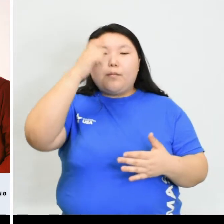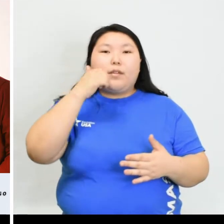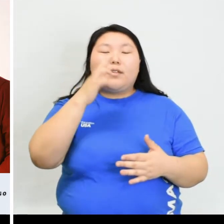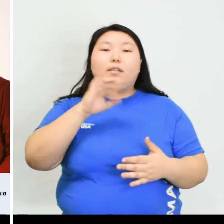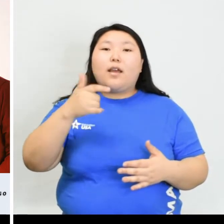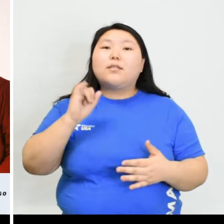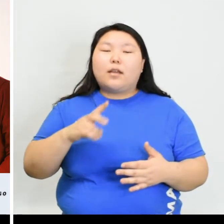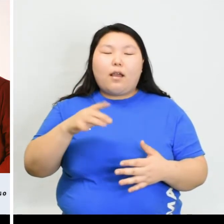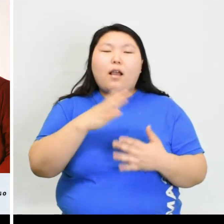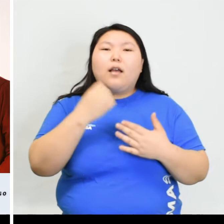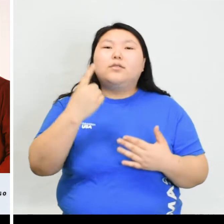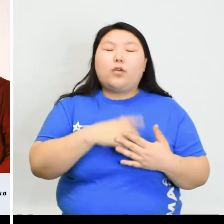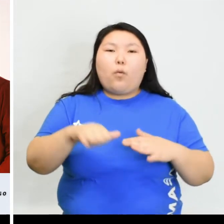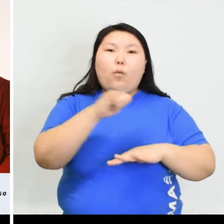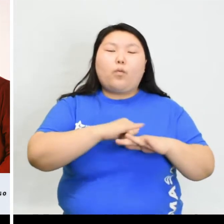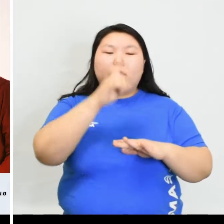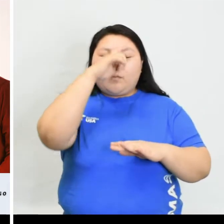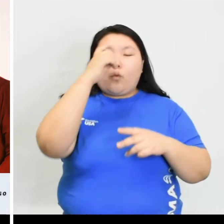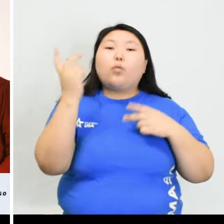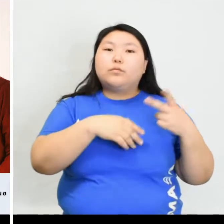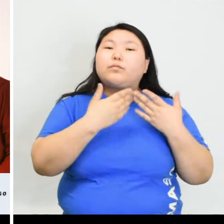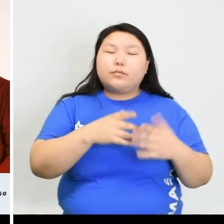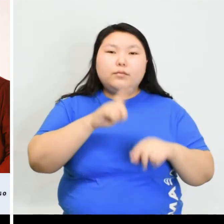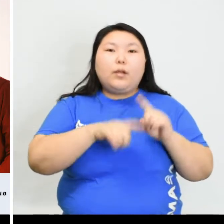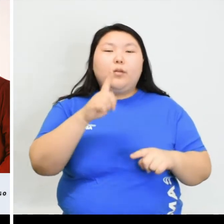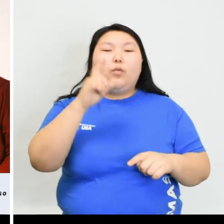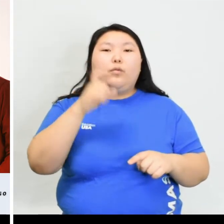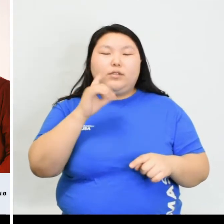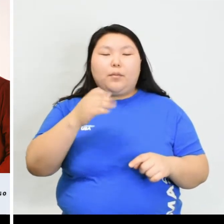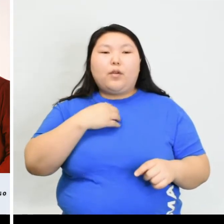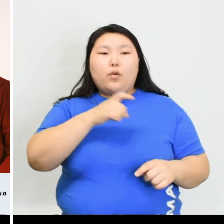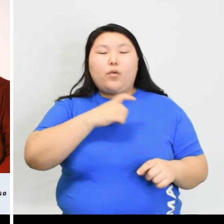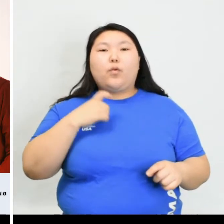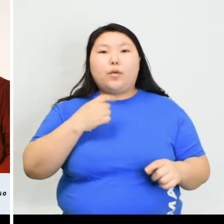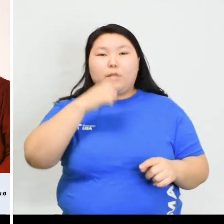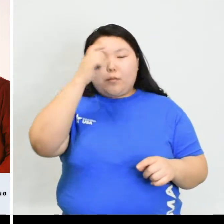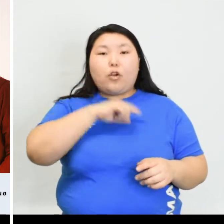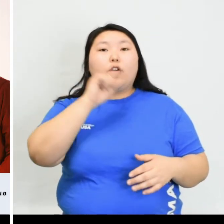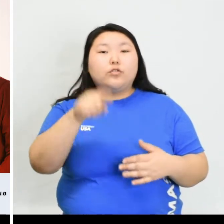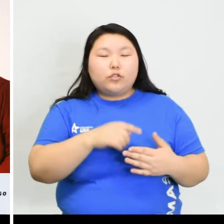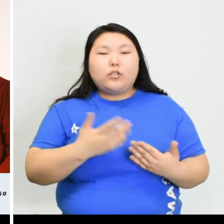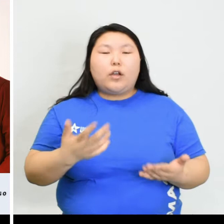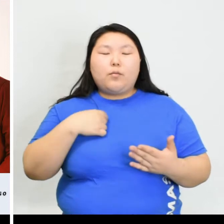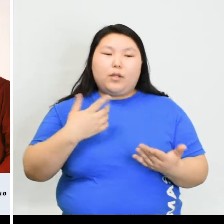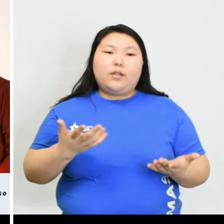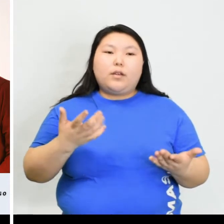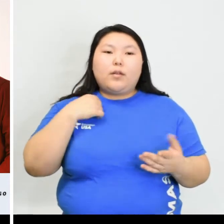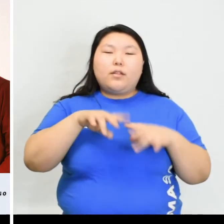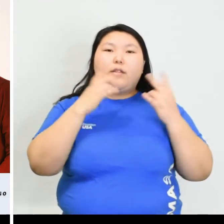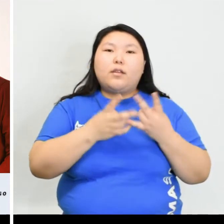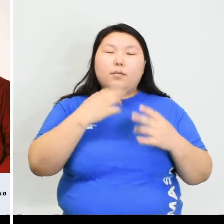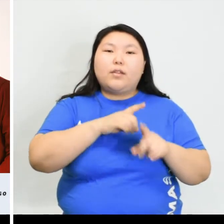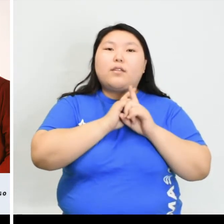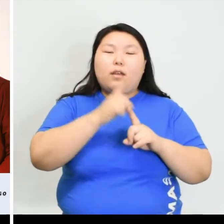чинь ганцхан улсын эмнэлэгт үйлчлэдэг. Ямар нэгэн хүн одоо за би хувийн эмнэлэгт очиод үйлчлэв. Тэгээд би нийгмийн даатгал, эрүүл